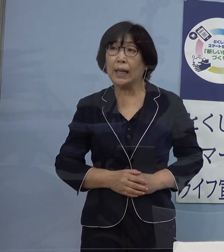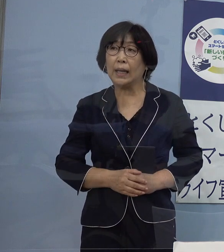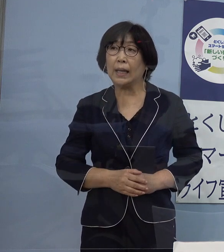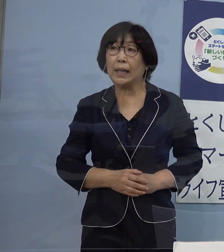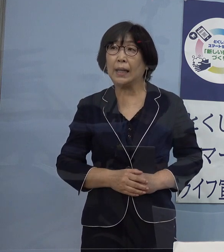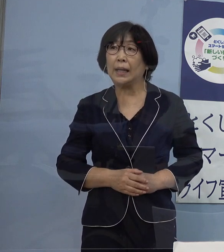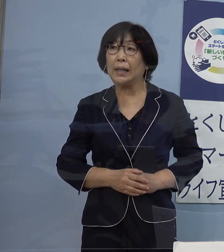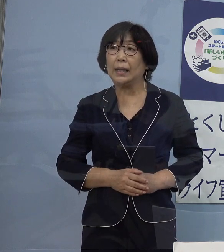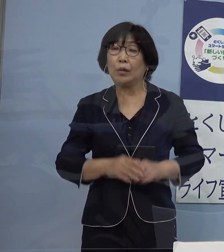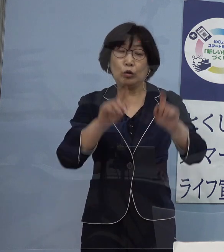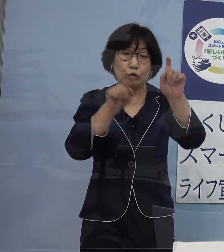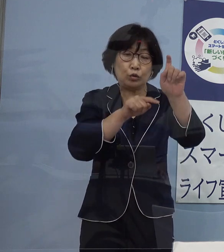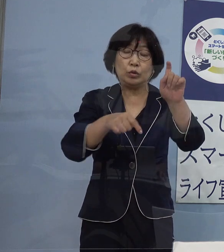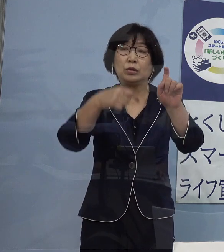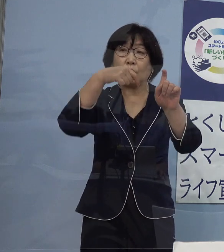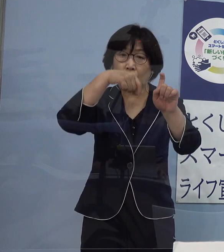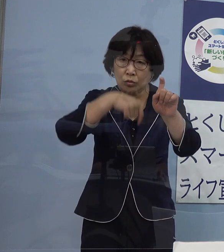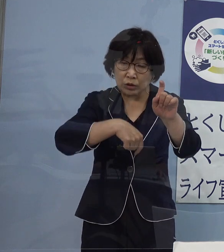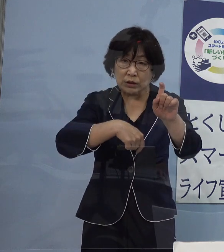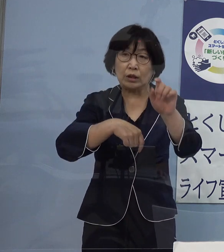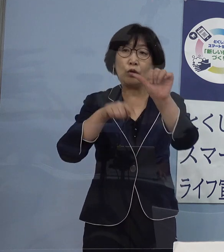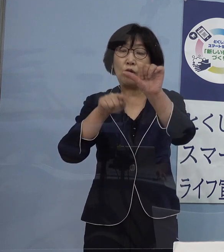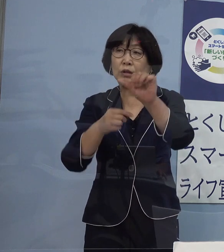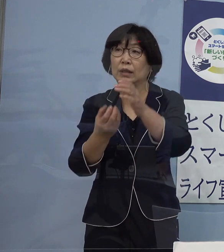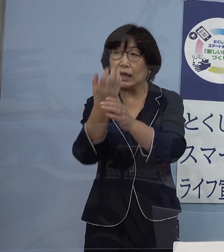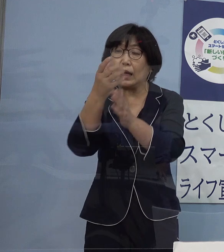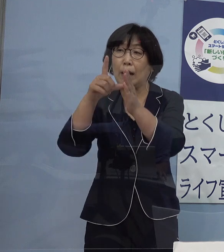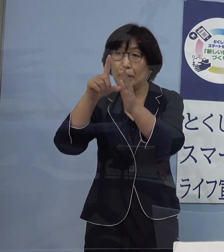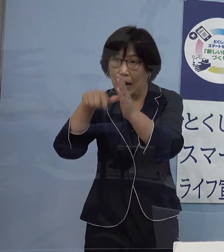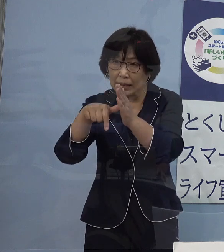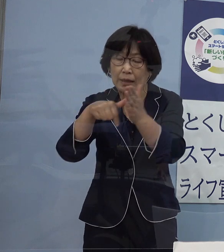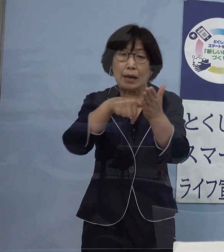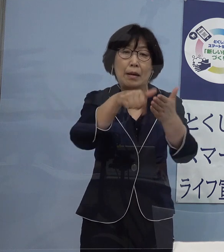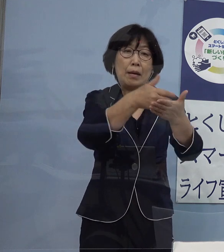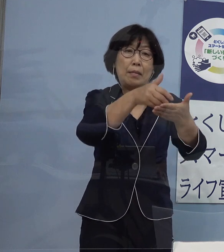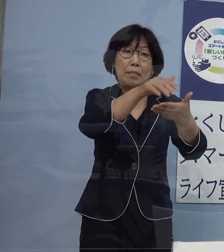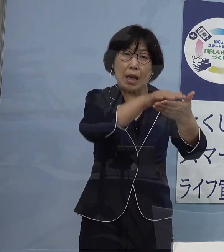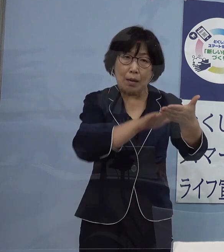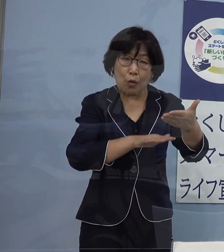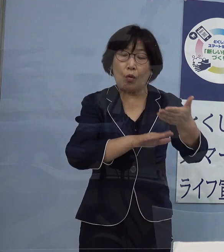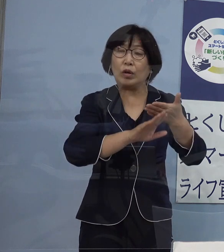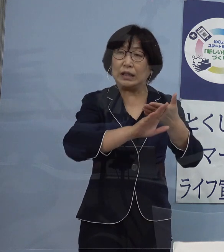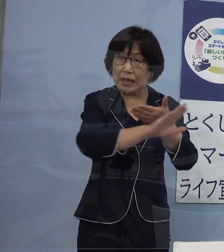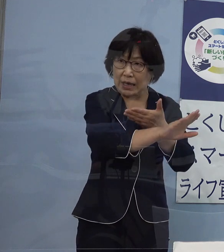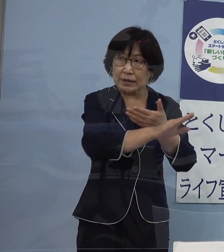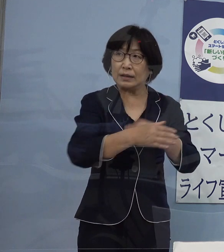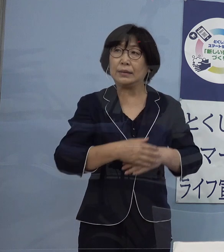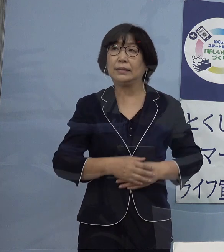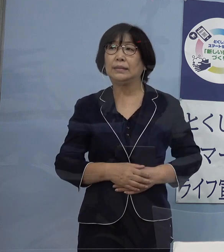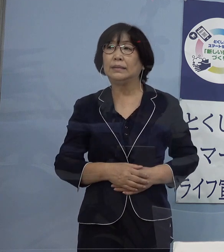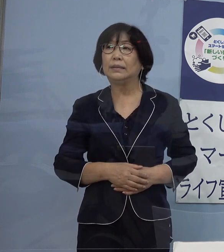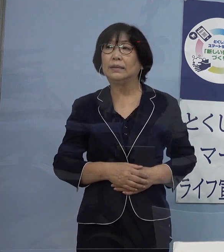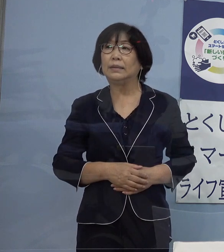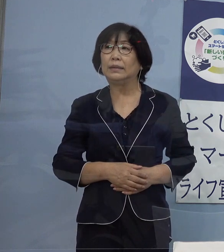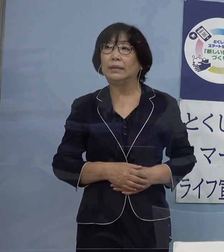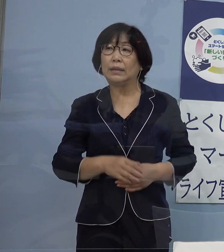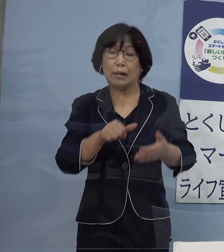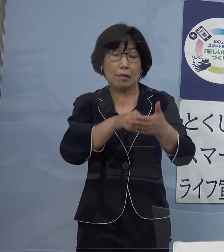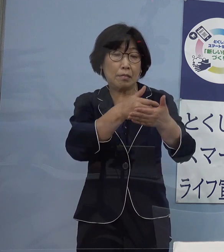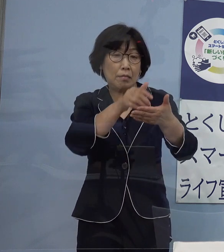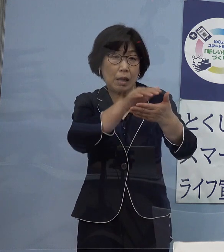今日の10人の中から5人が出た場合と、名簿外の方が、 あと3人ですね。 あ、あと3人です。の名簿外の方